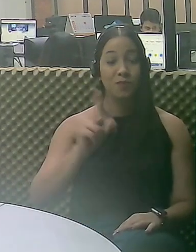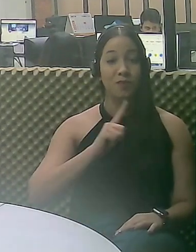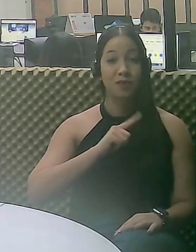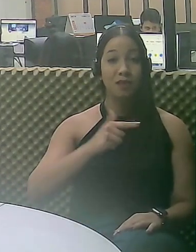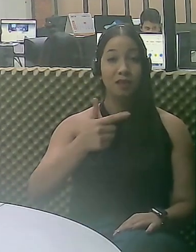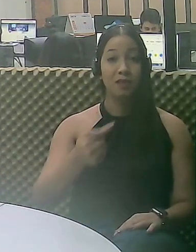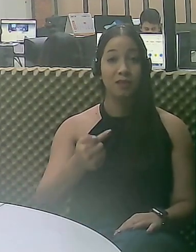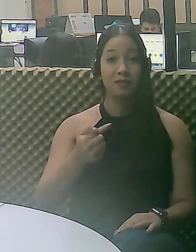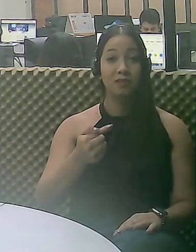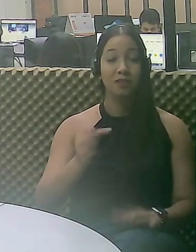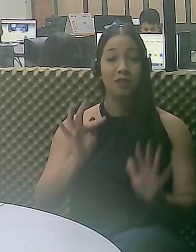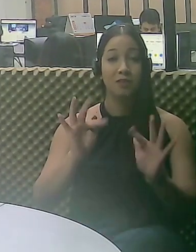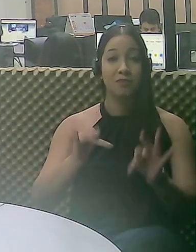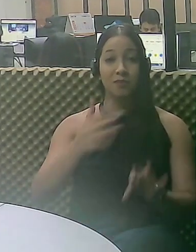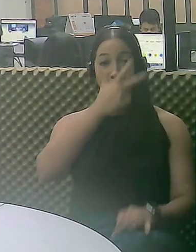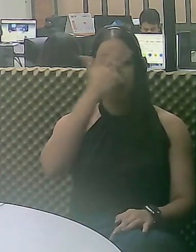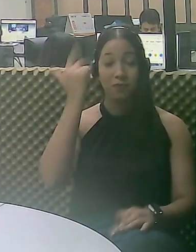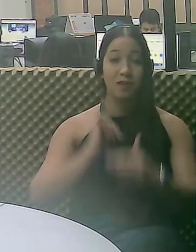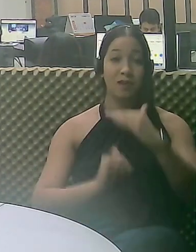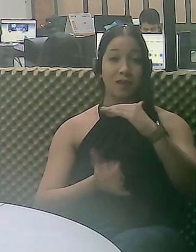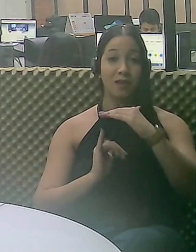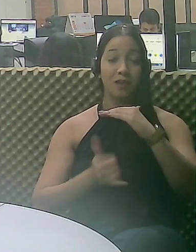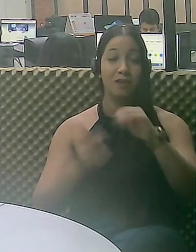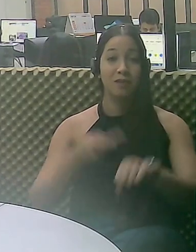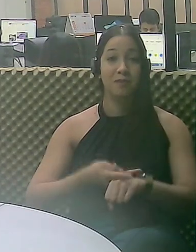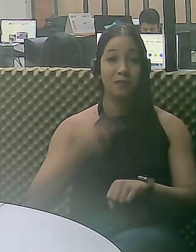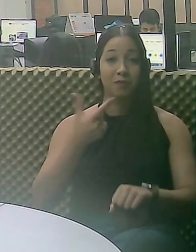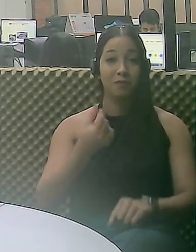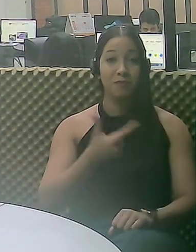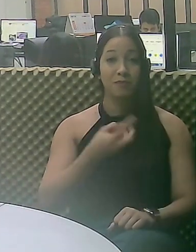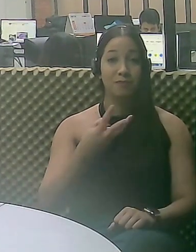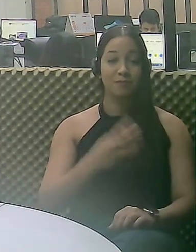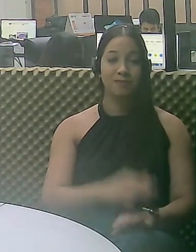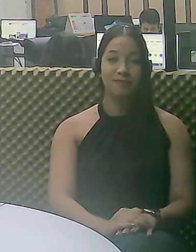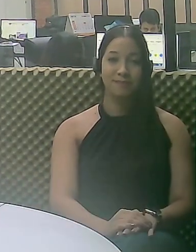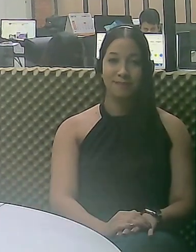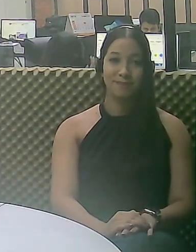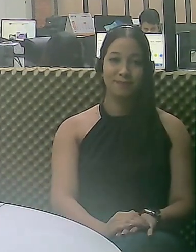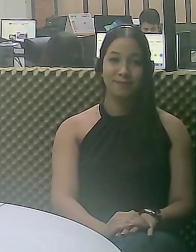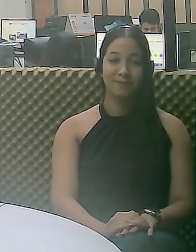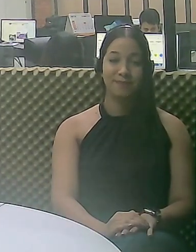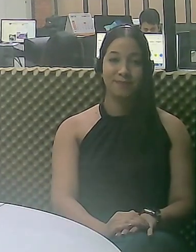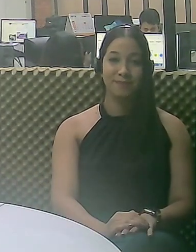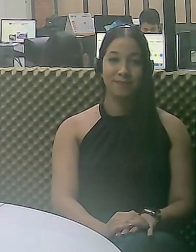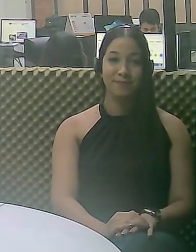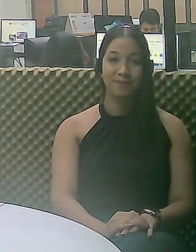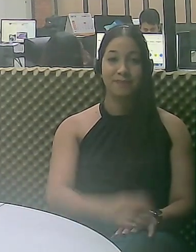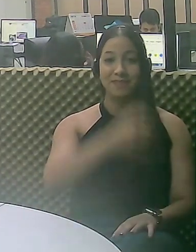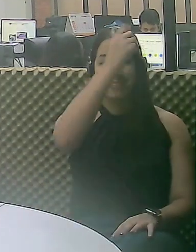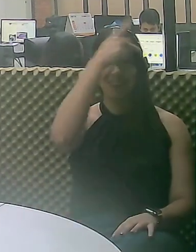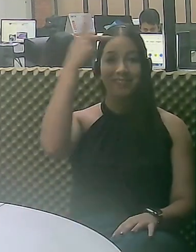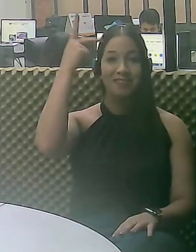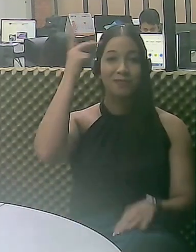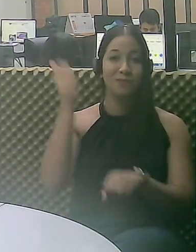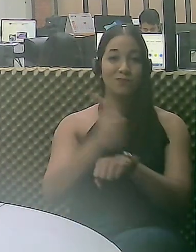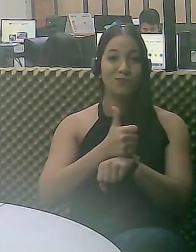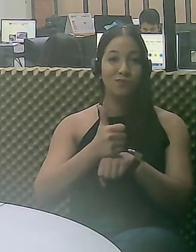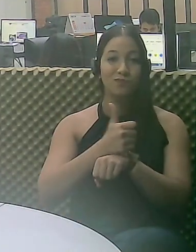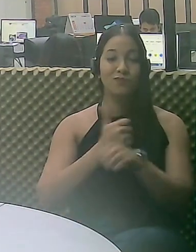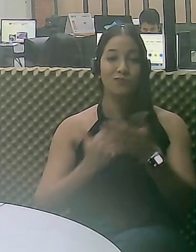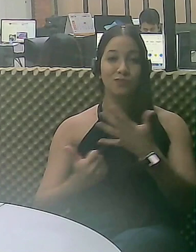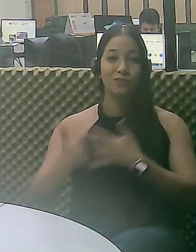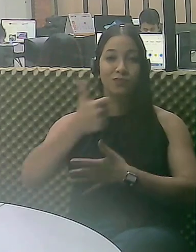7 semifinalistas no Prêmio Startup Awards 2023. E ainda, a Prefeitura prioriza itens